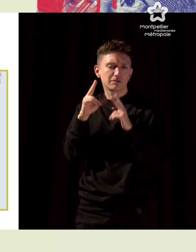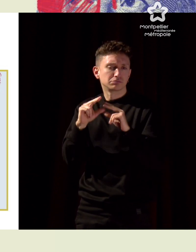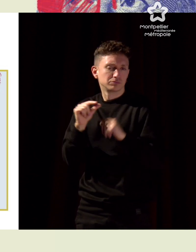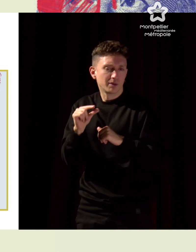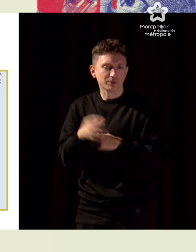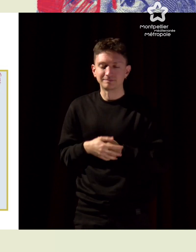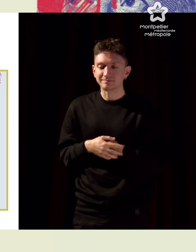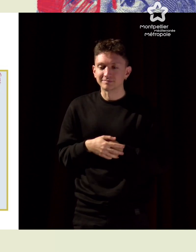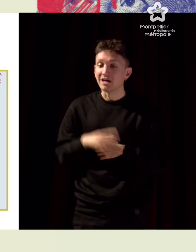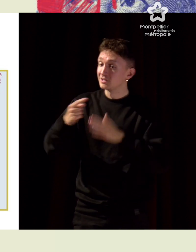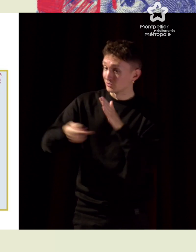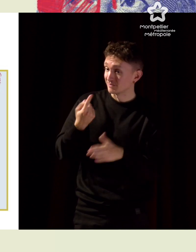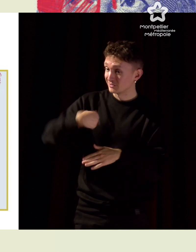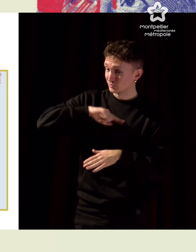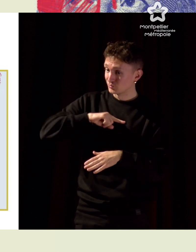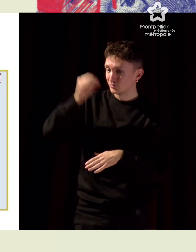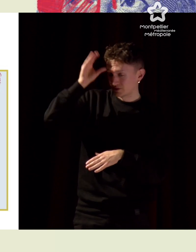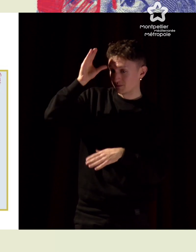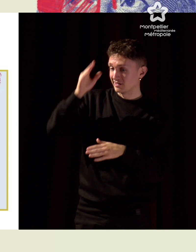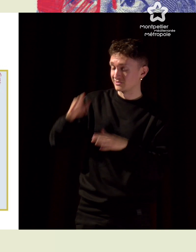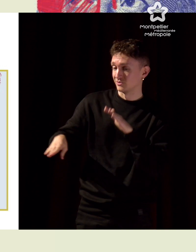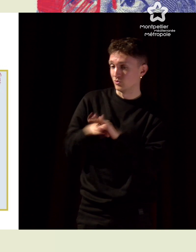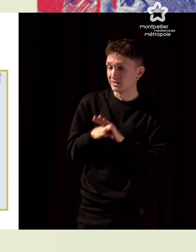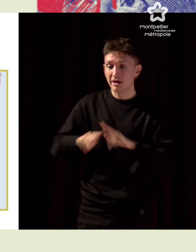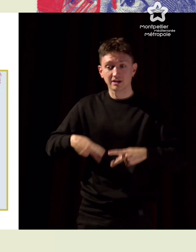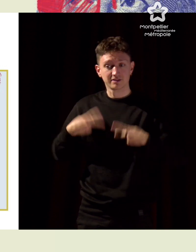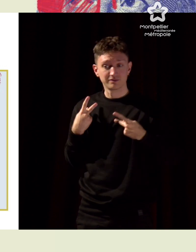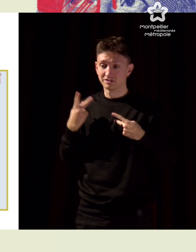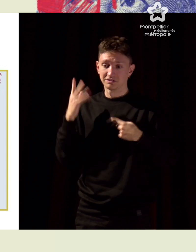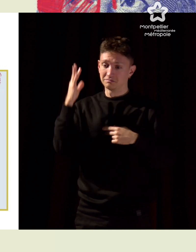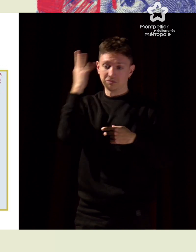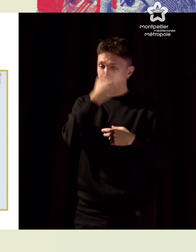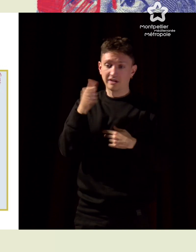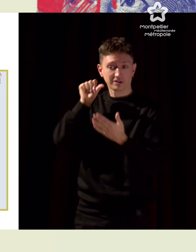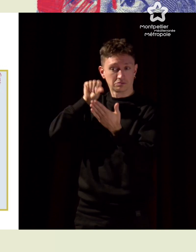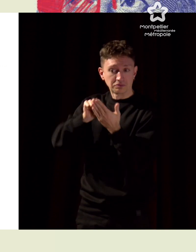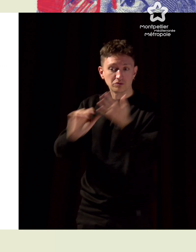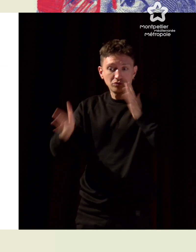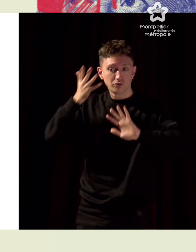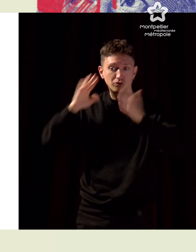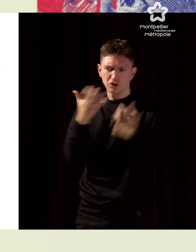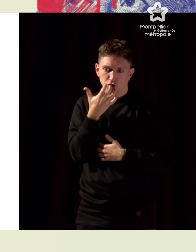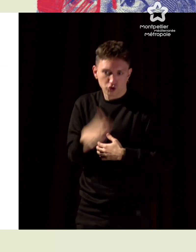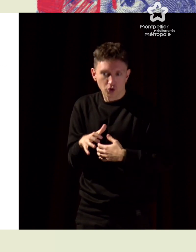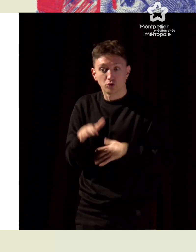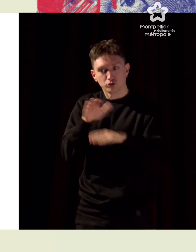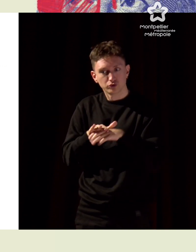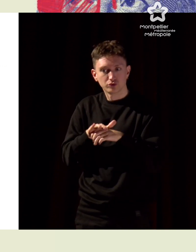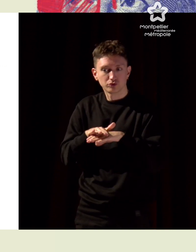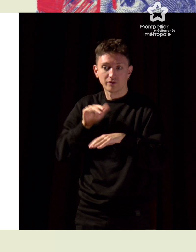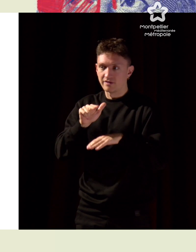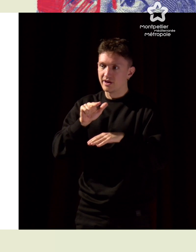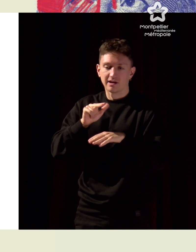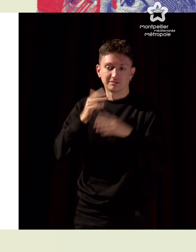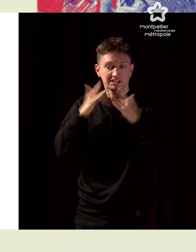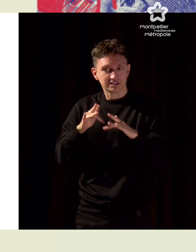animal tropical qui vient d'Afrique, on va se retrouver confronté à plein d'environnements différents. Et donc, on s'est